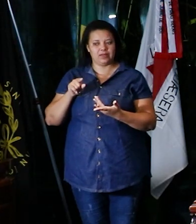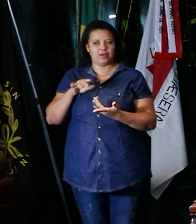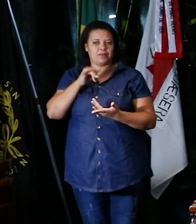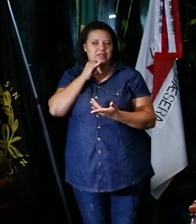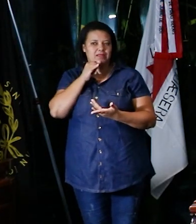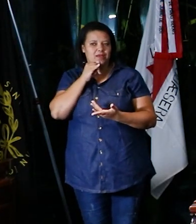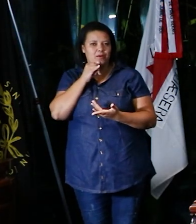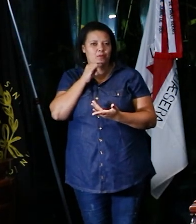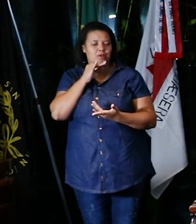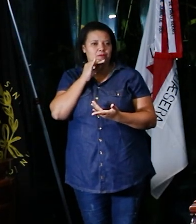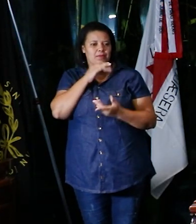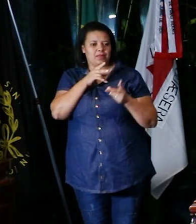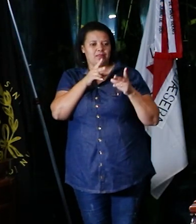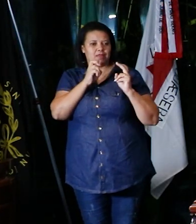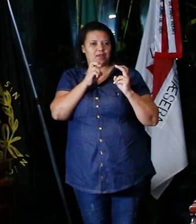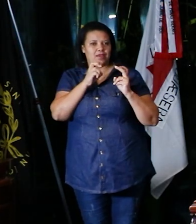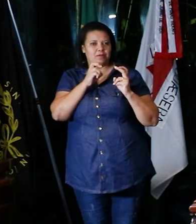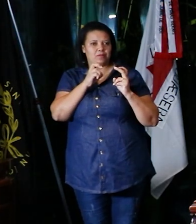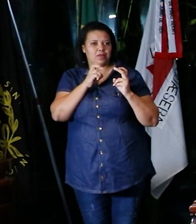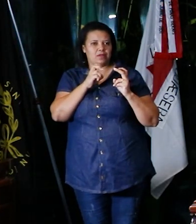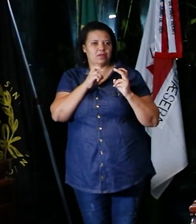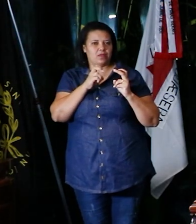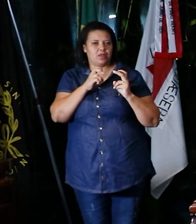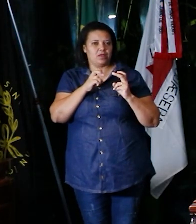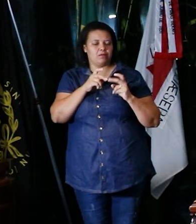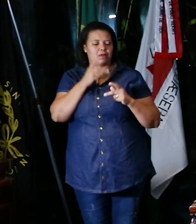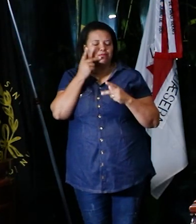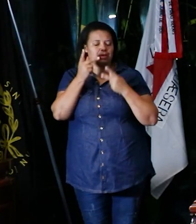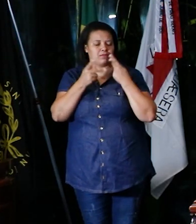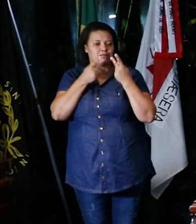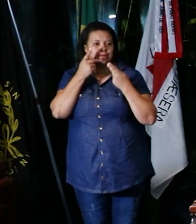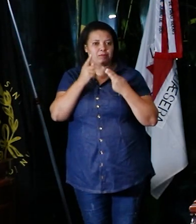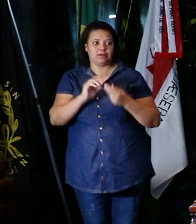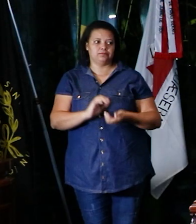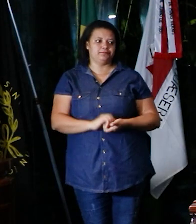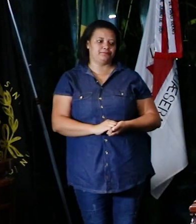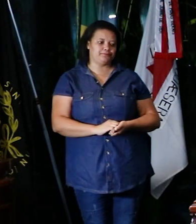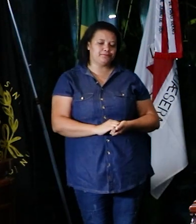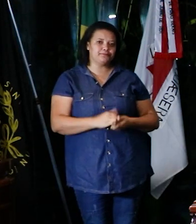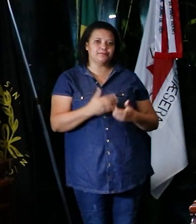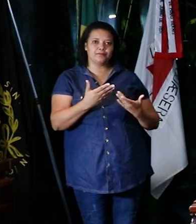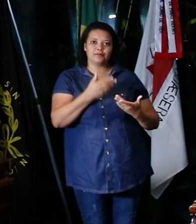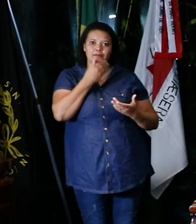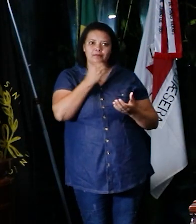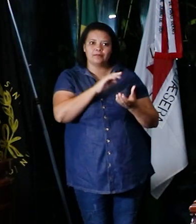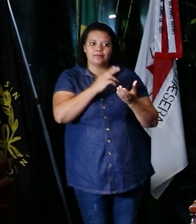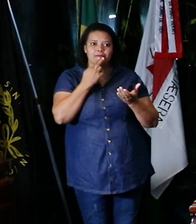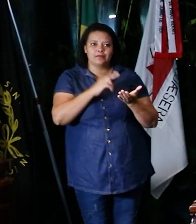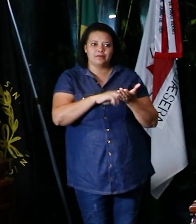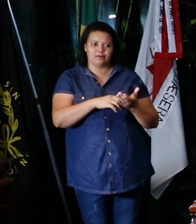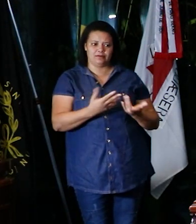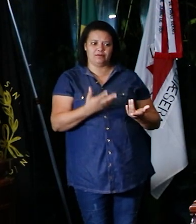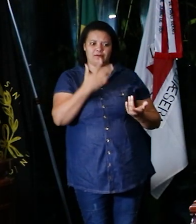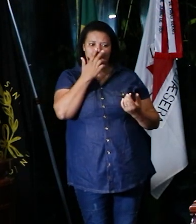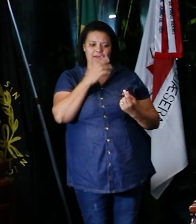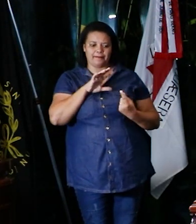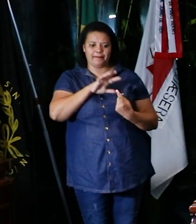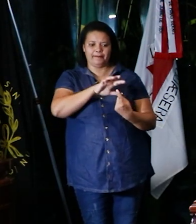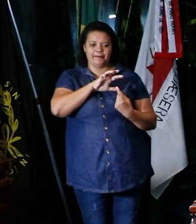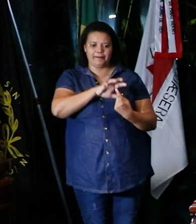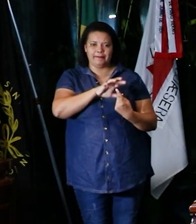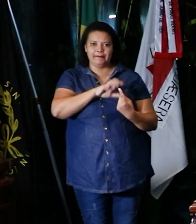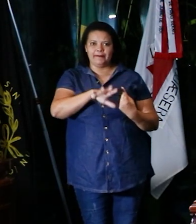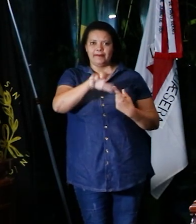lacrimal dele com todo o acatamento? Teodorico, você está esticando demais o meu